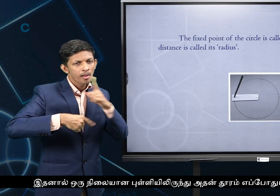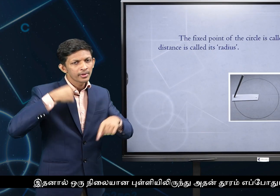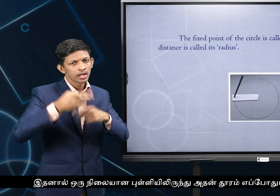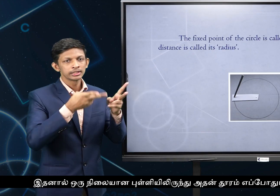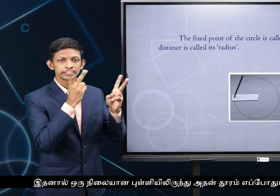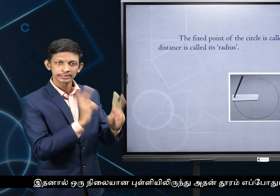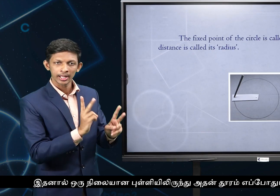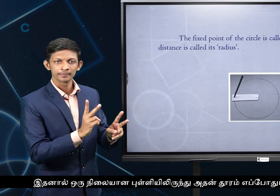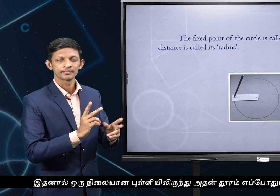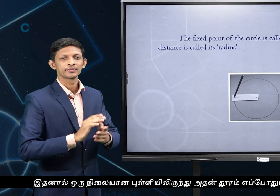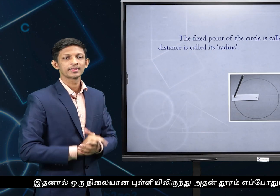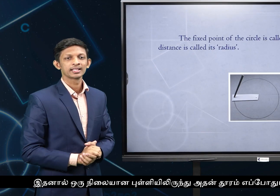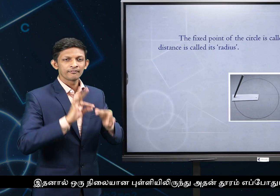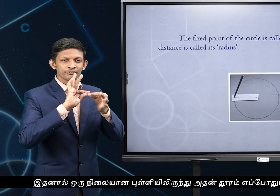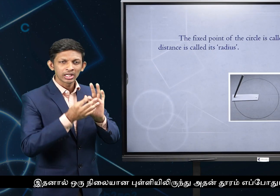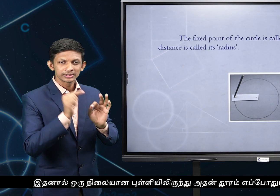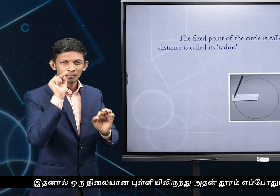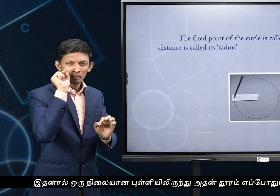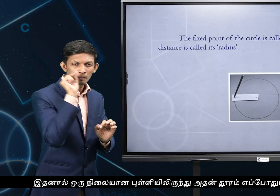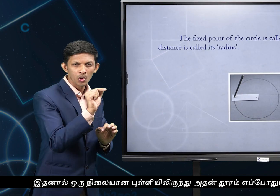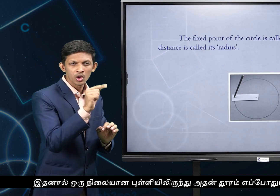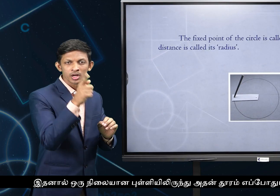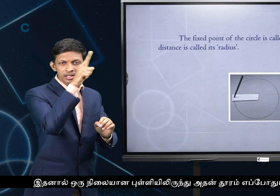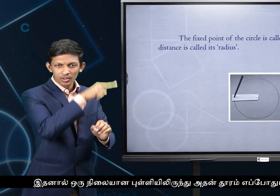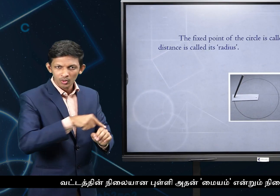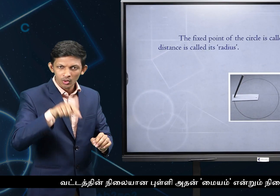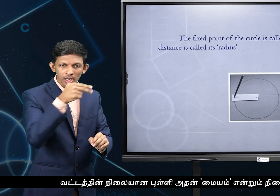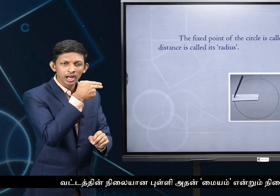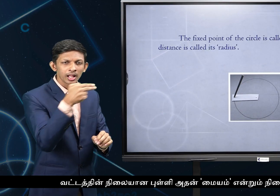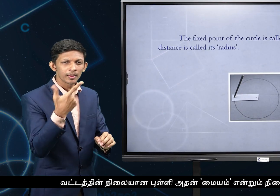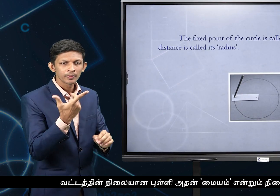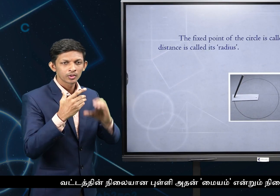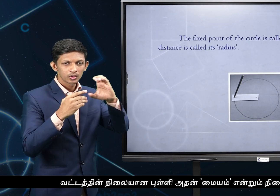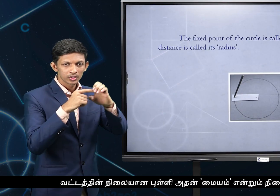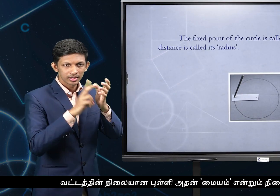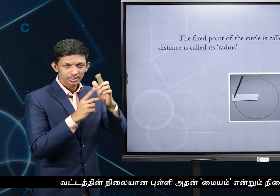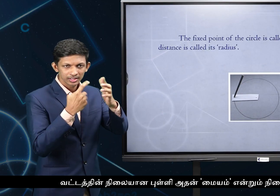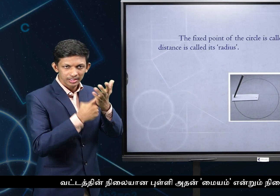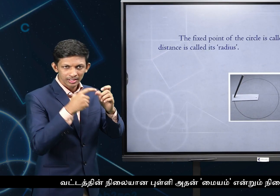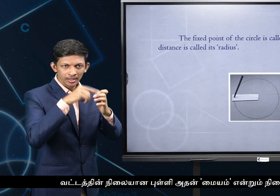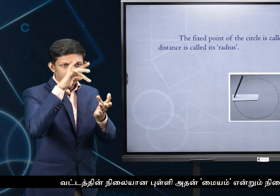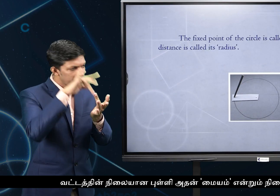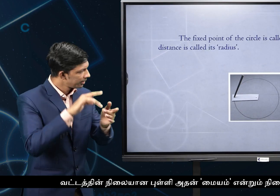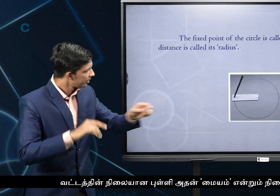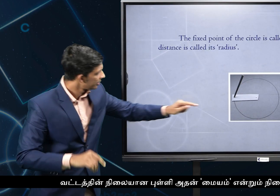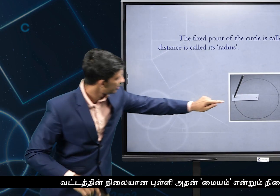இருந்து அதன் தூரம் எப்பொழுதும் நிலையானதாக இருக்கும். வட்டத்தில் நிலையான புள்ளி அதன் மையம்